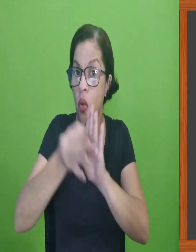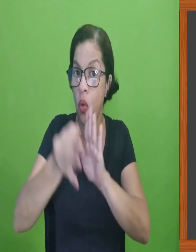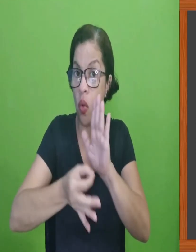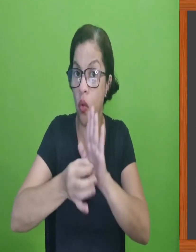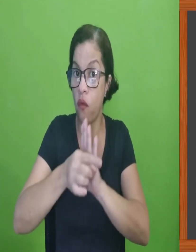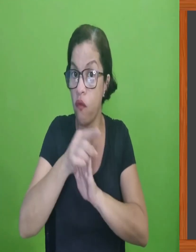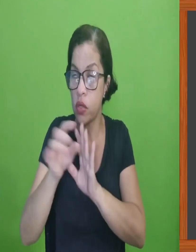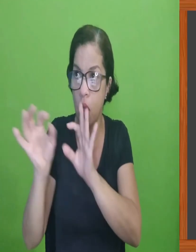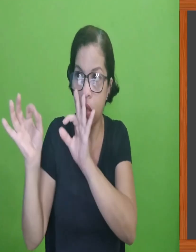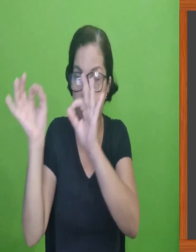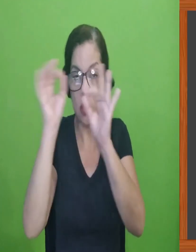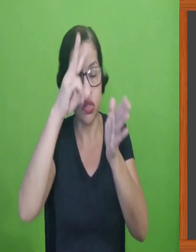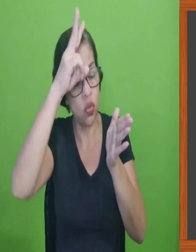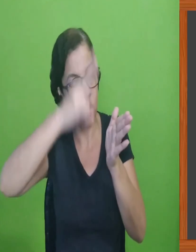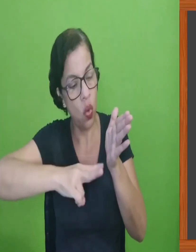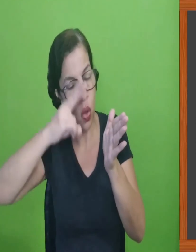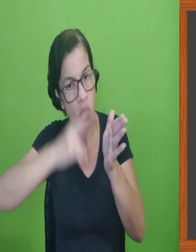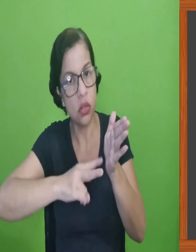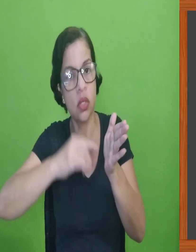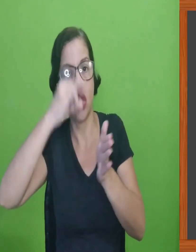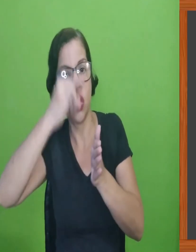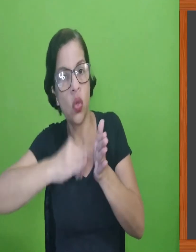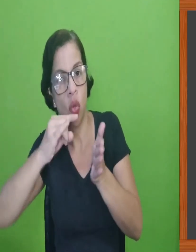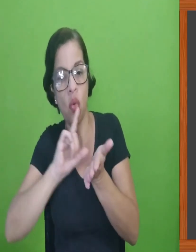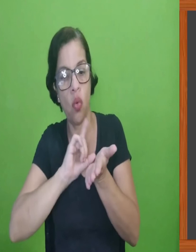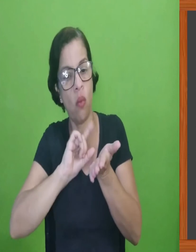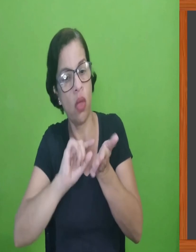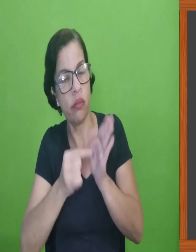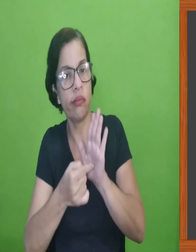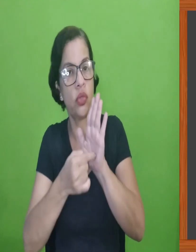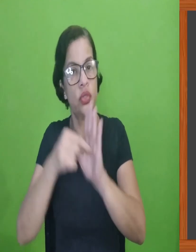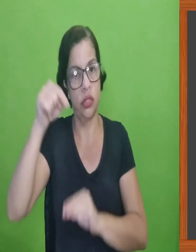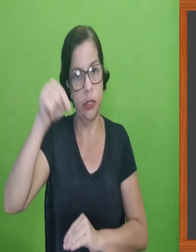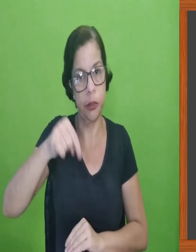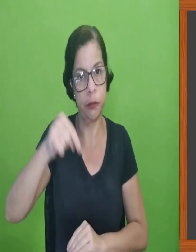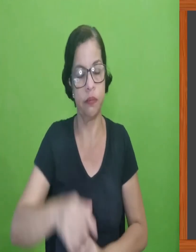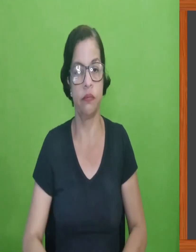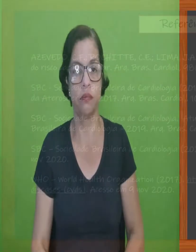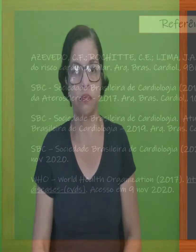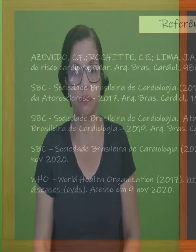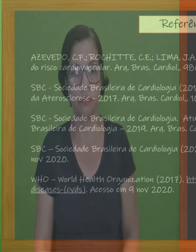leitura atenciosa das diretrizes e artigos aqui apresentados.